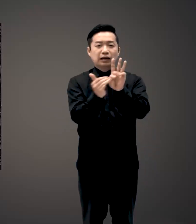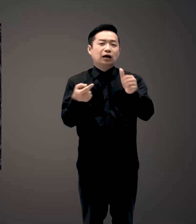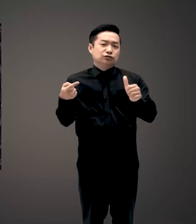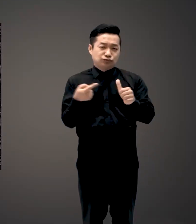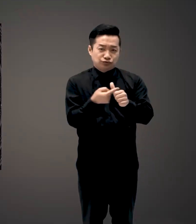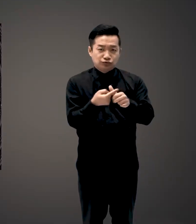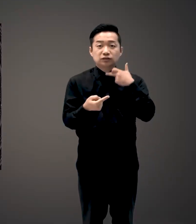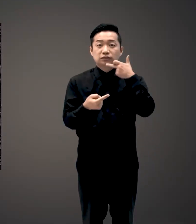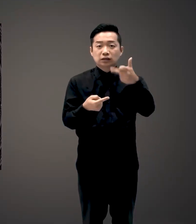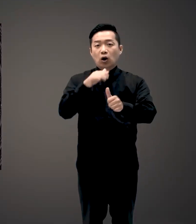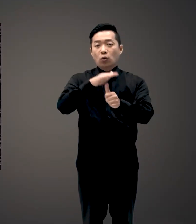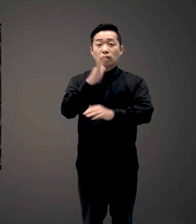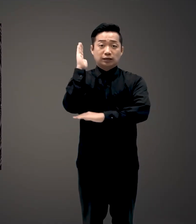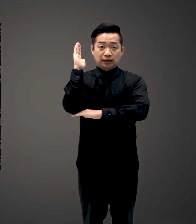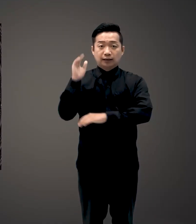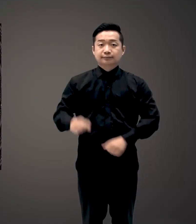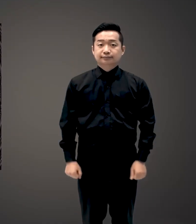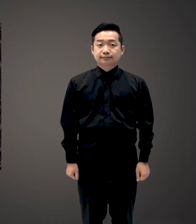미메시스.